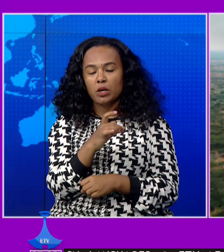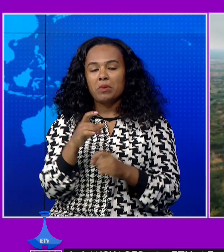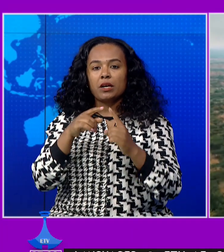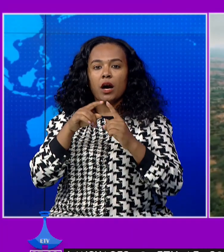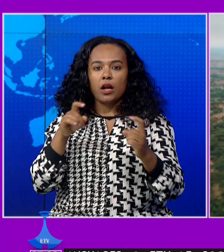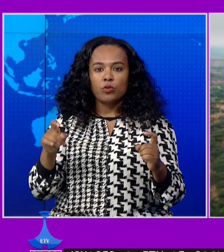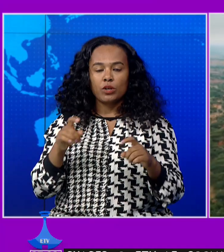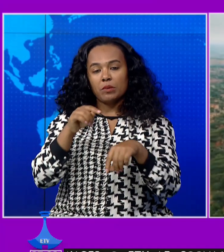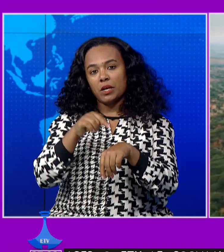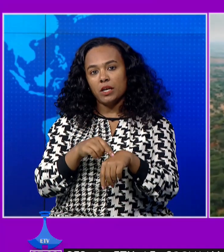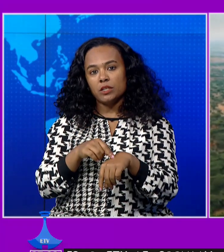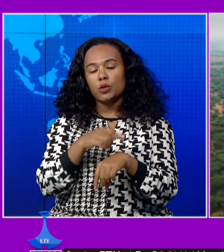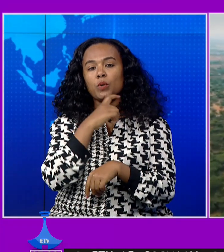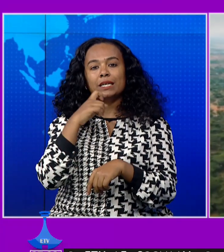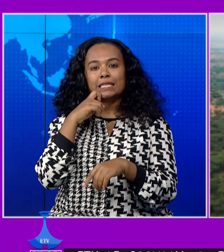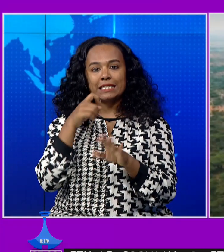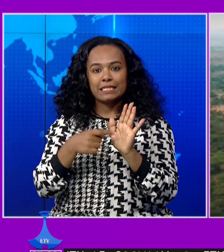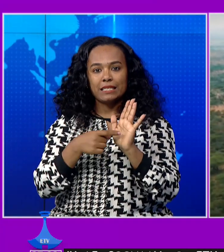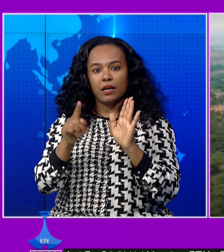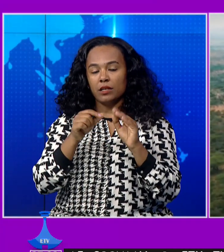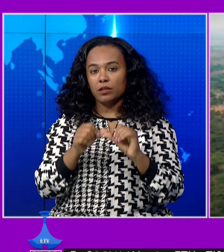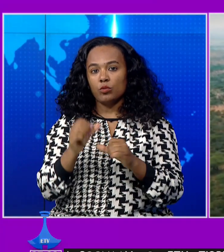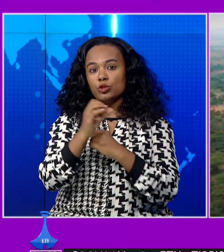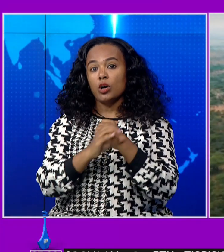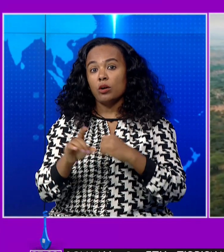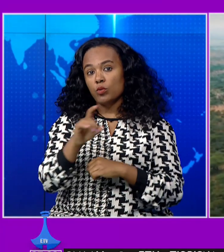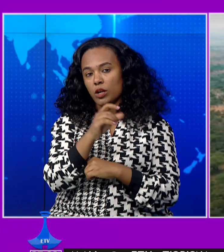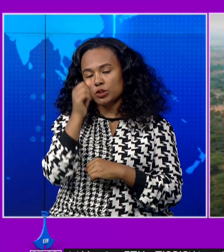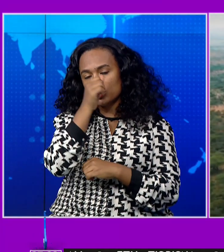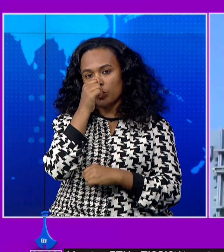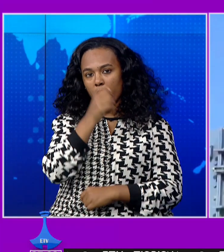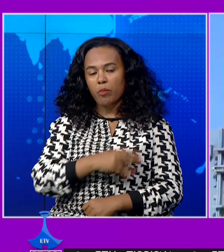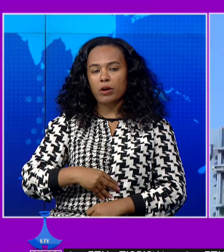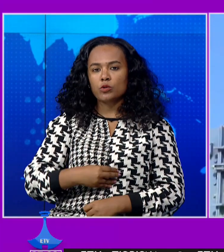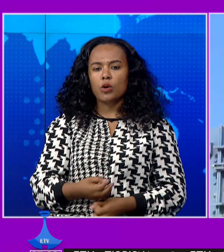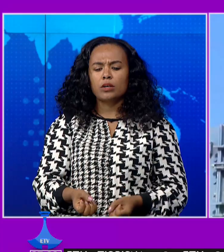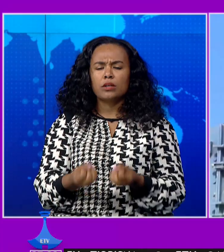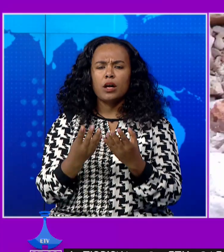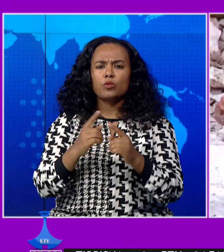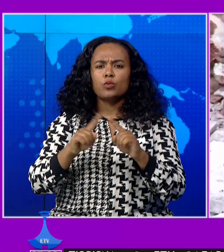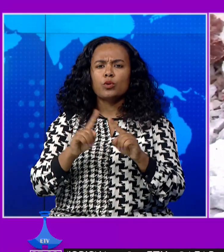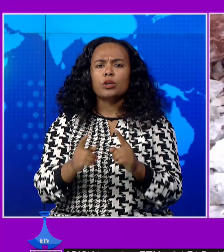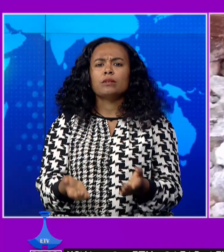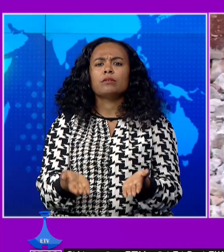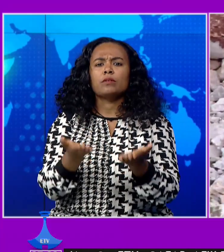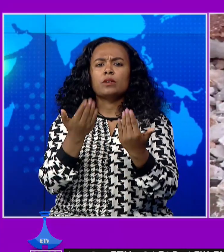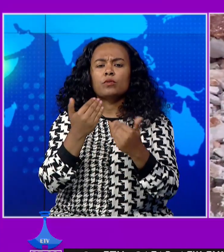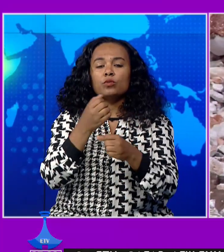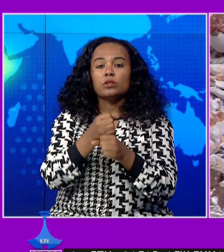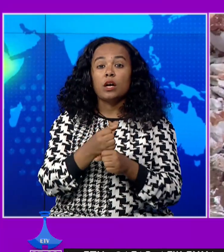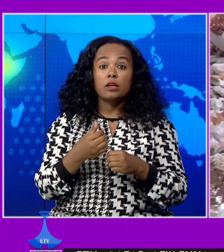ግን በየጊዜው ለድርቅ ስትጋለጥ የቆየች ሀገር ሆናለች። ኢትዮጵያ በማህፀኗ የተለያዩ የተትረፈረፉ ማዕድናት ሀብቶችን ይዛ